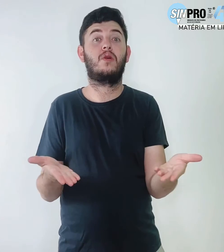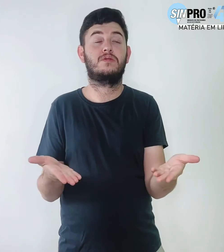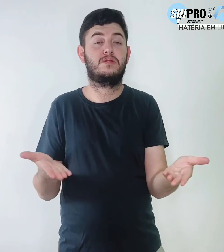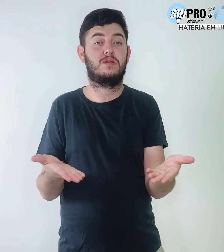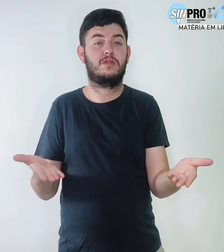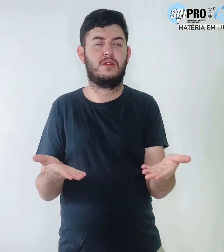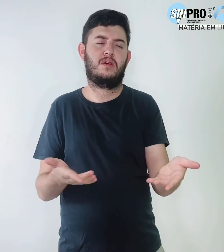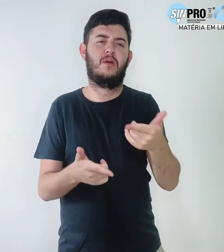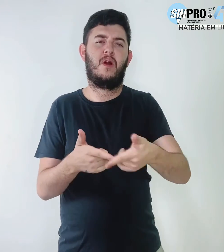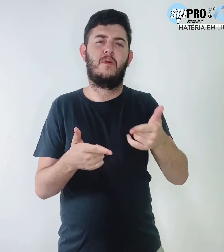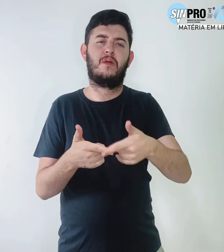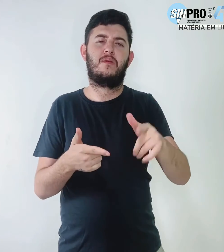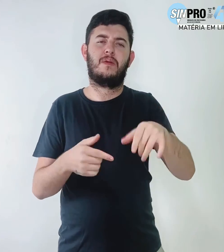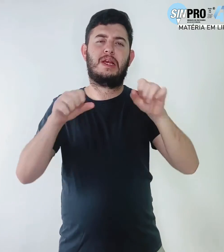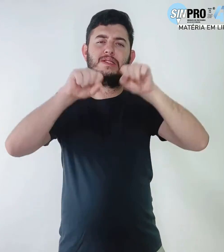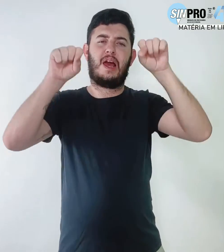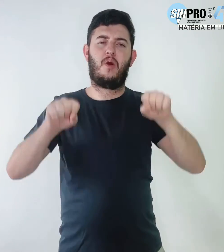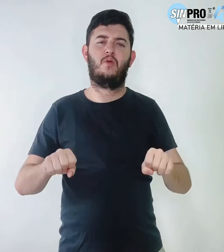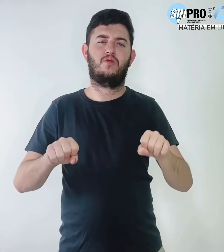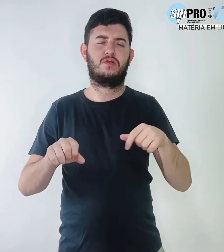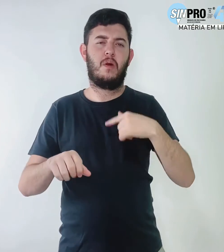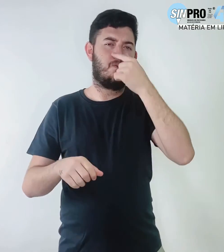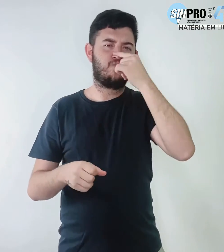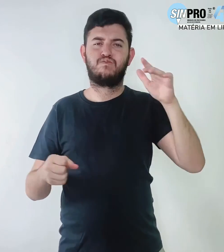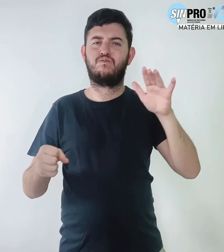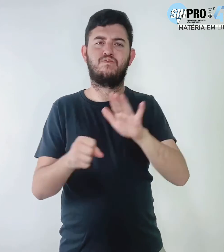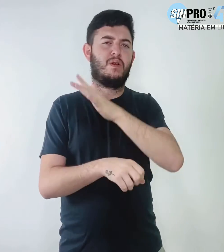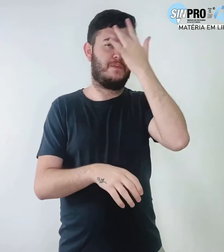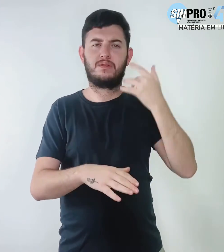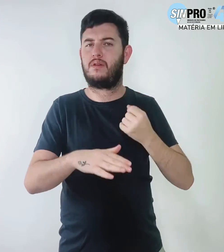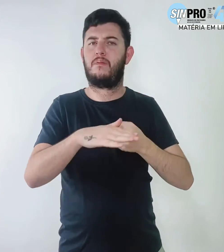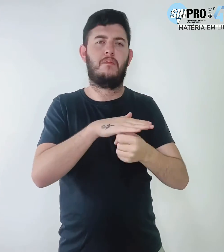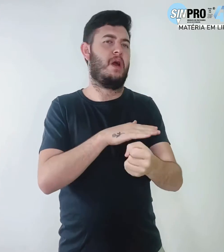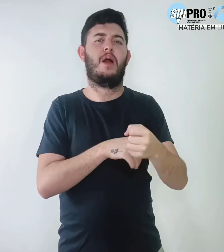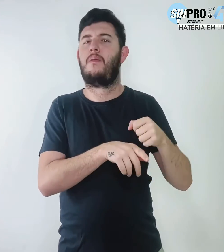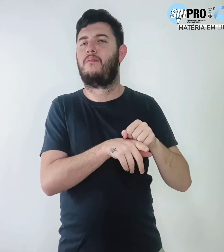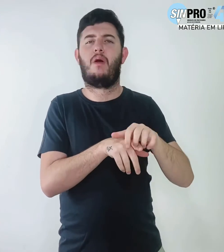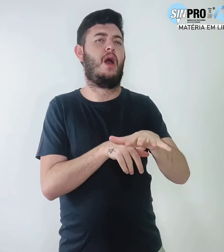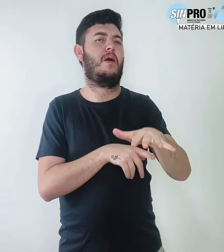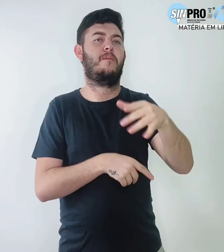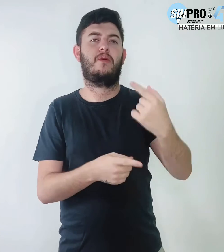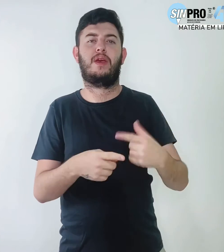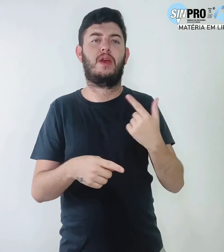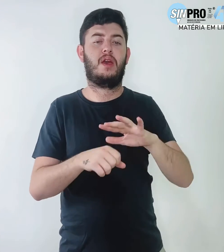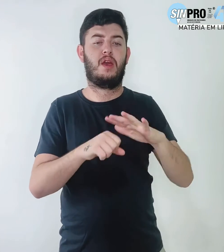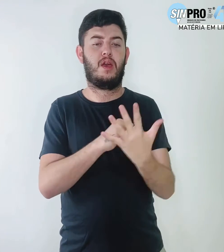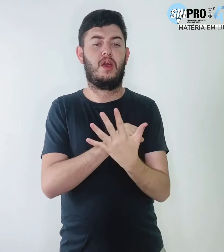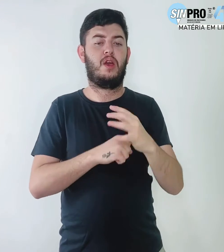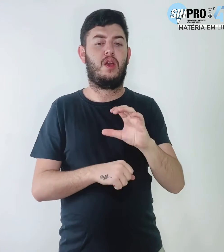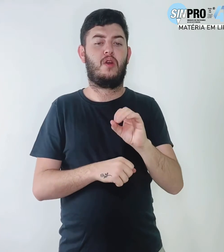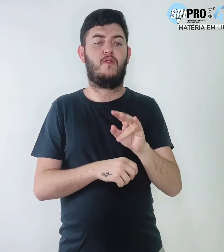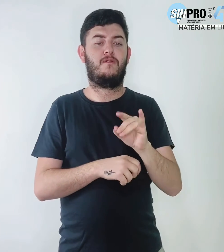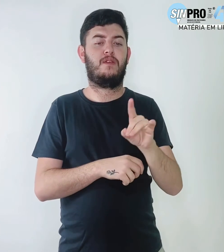hoje a crise de superlotação do sistema de saúde, por causa de pacientes com Covid-19,